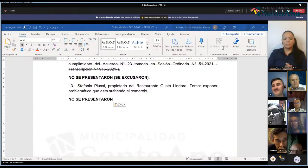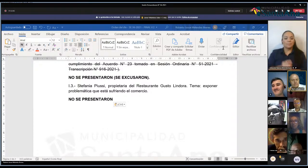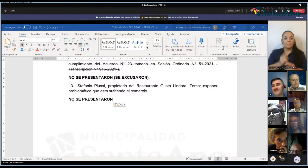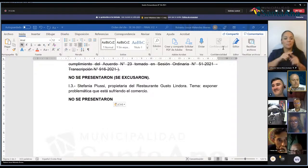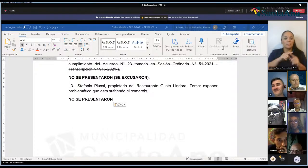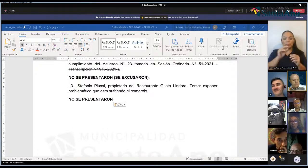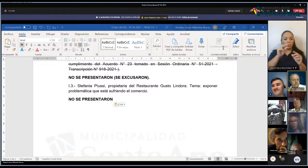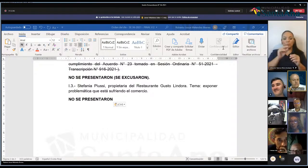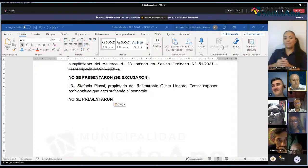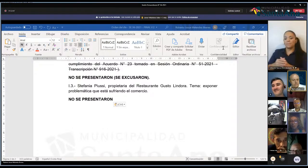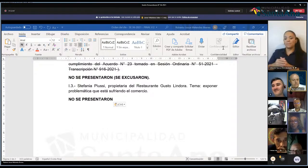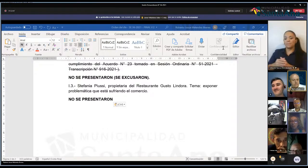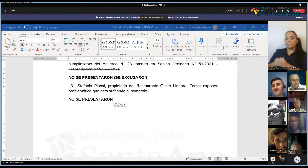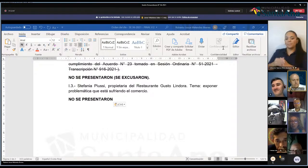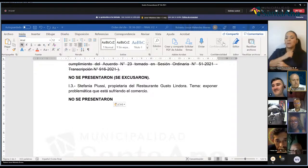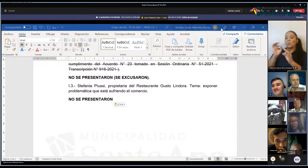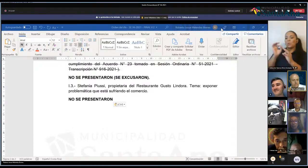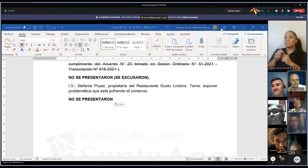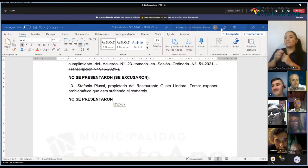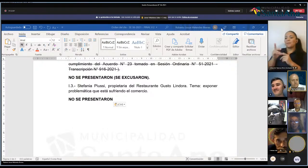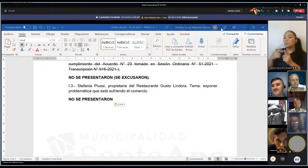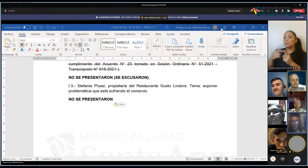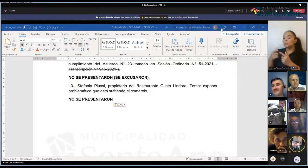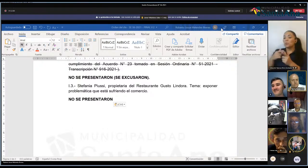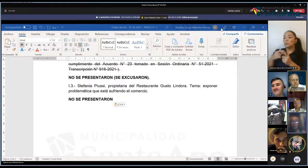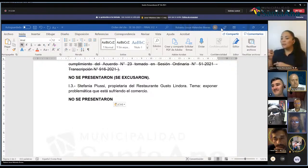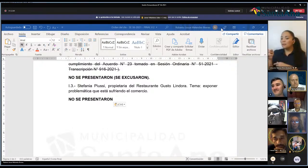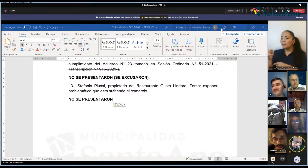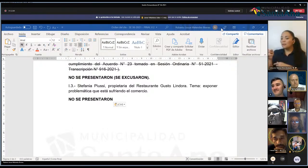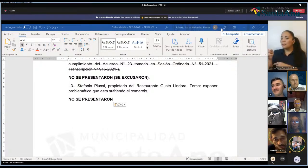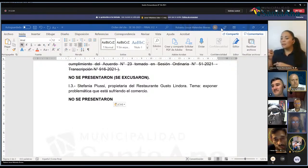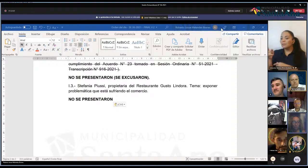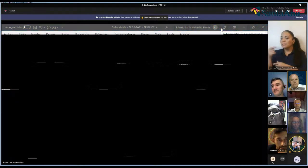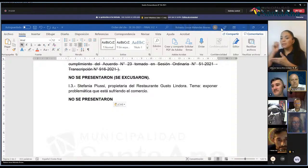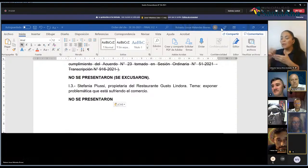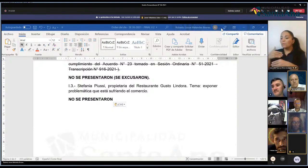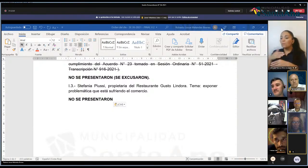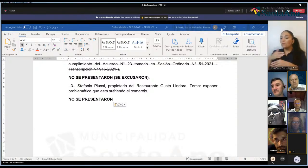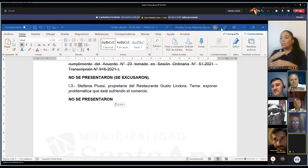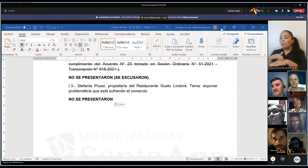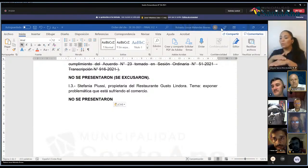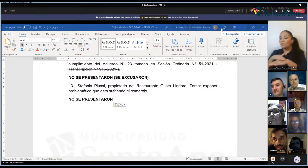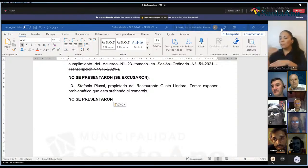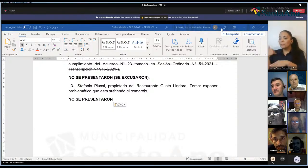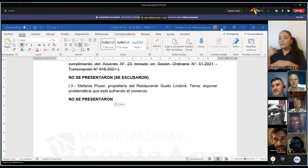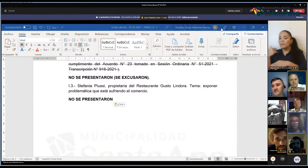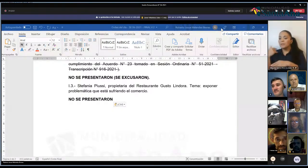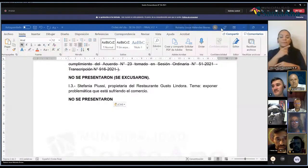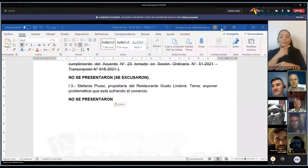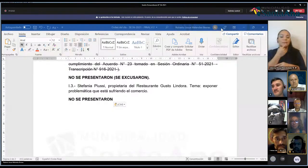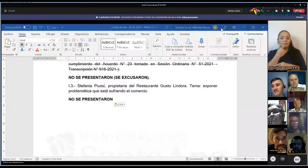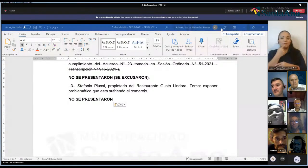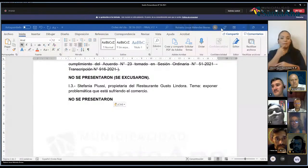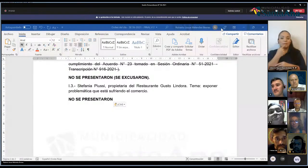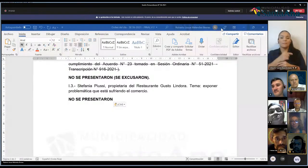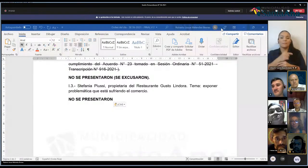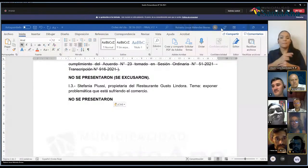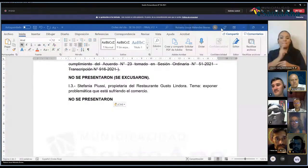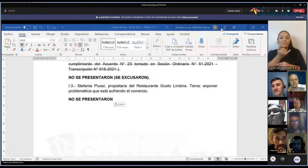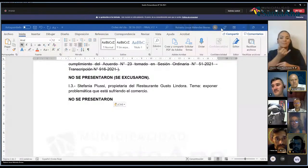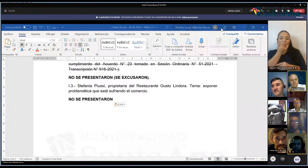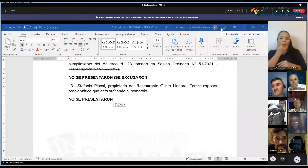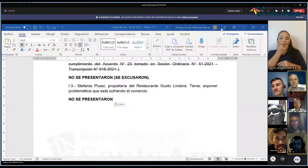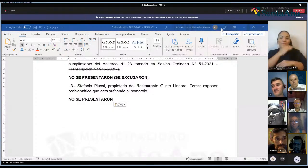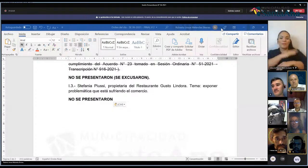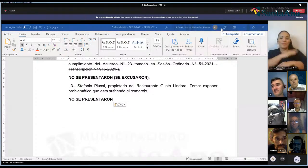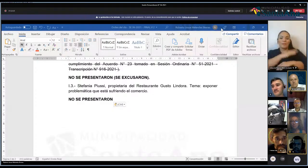perdonen todos me informa señor secretario quien si tiene la mano levantada por favor si es que es por el mismo dolor que sigue dando la plataforma quien si tiene la